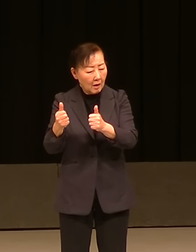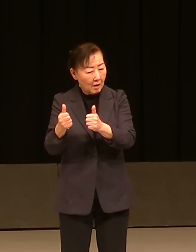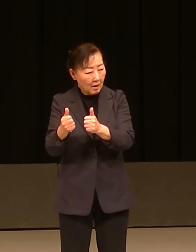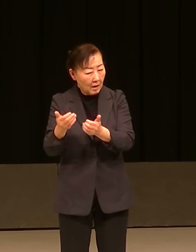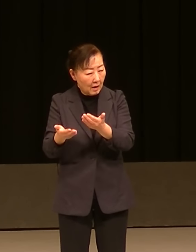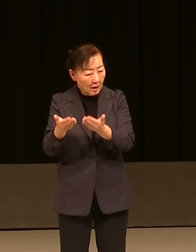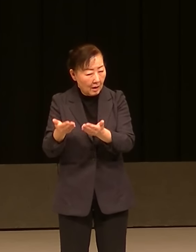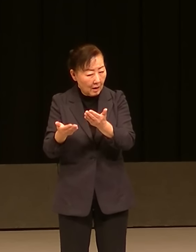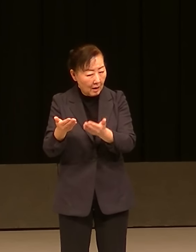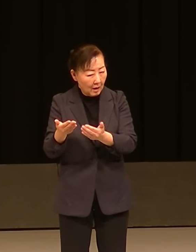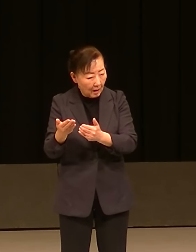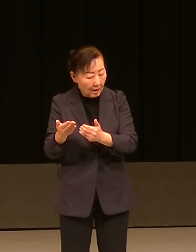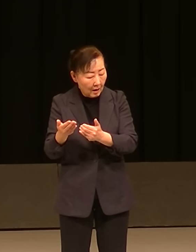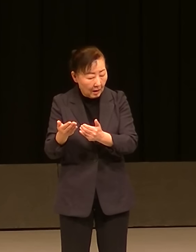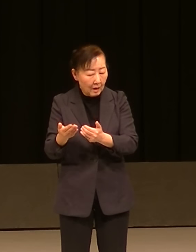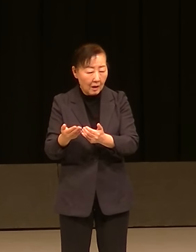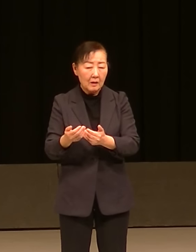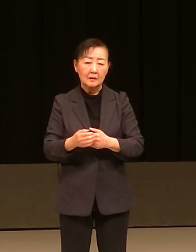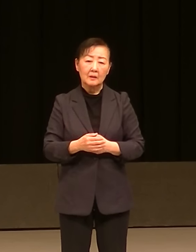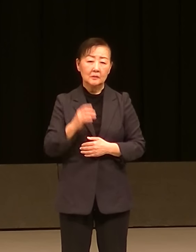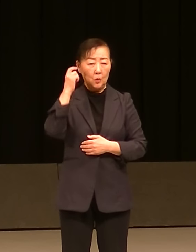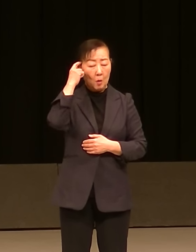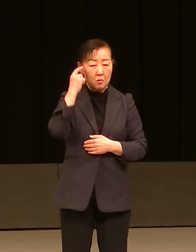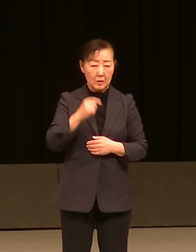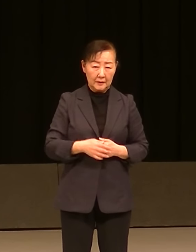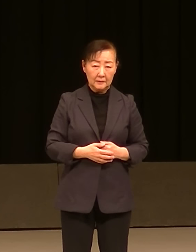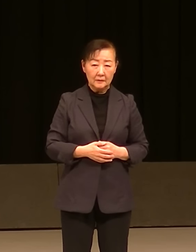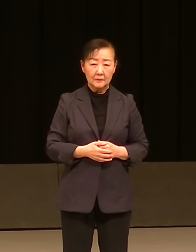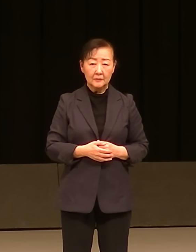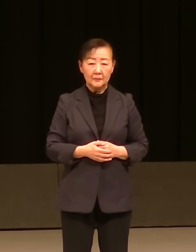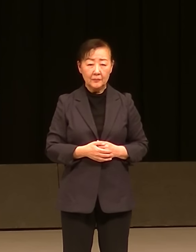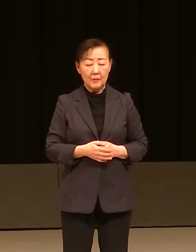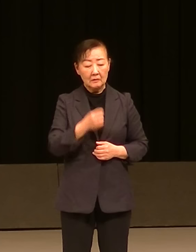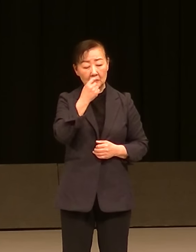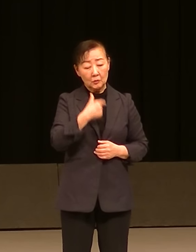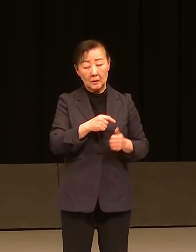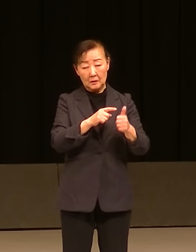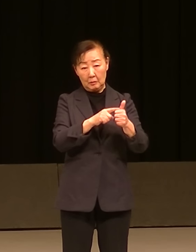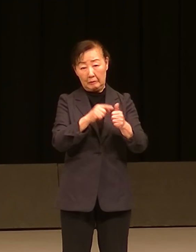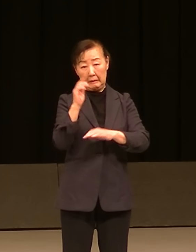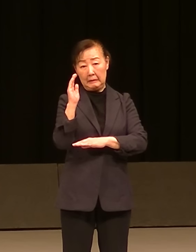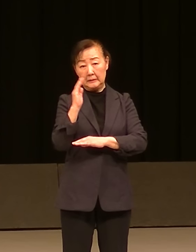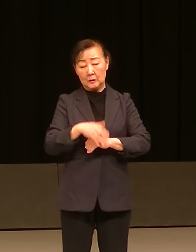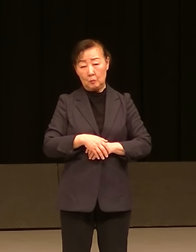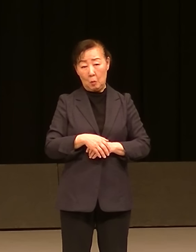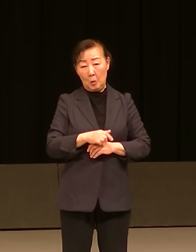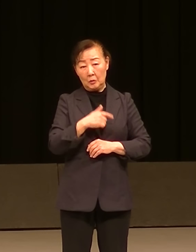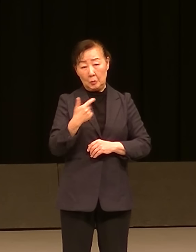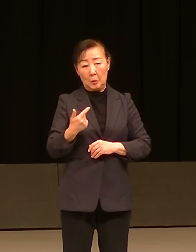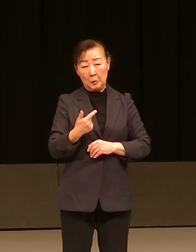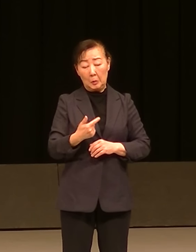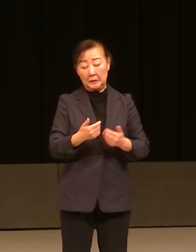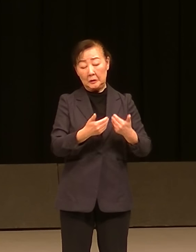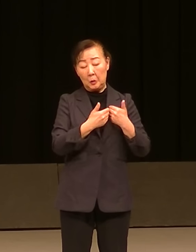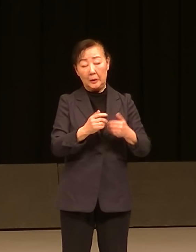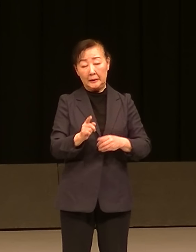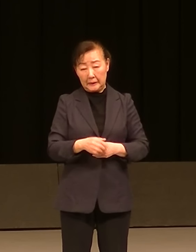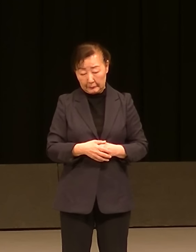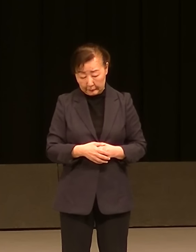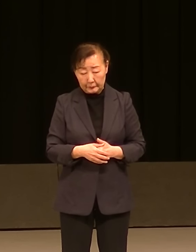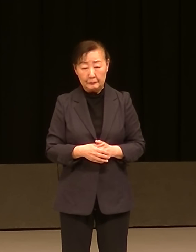退避されるわけでございますが、うちの船侍男の演説も相当に衝撃的でございました